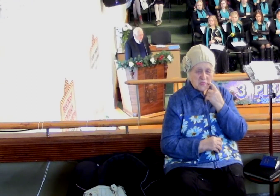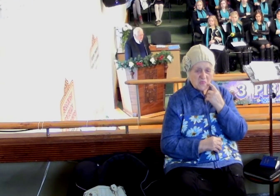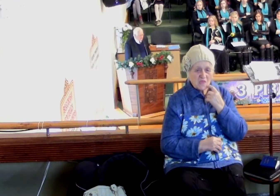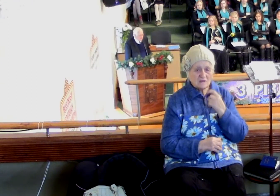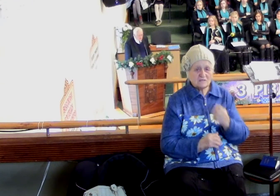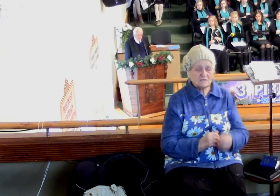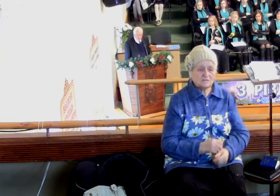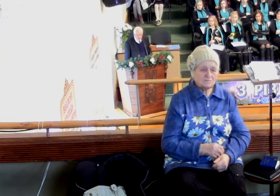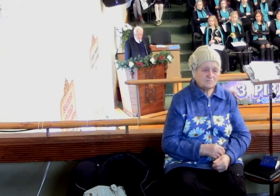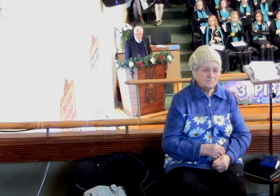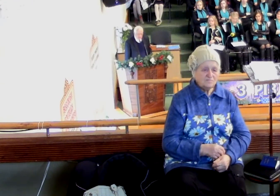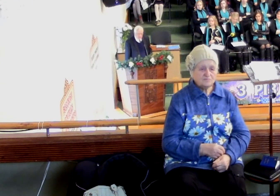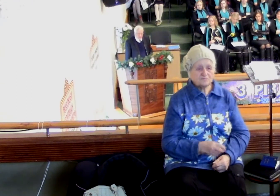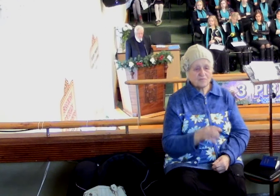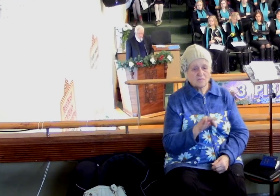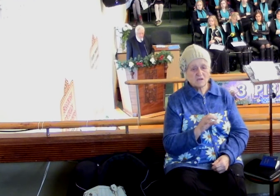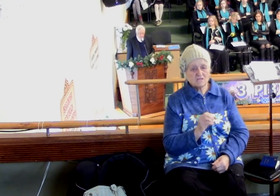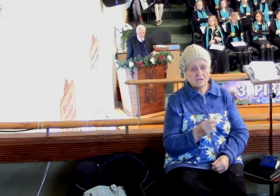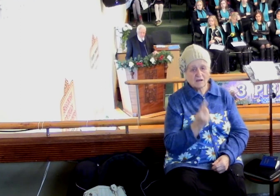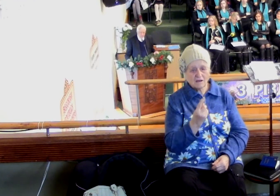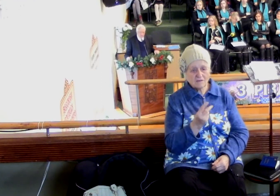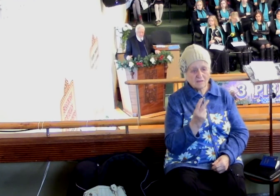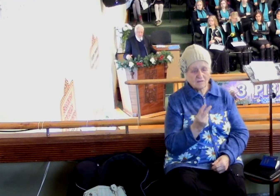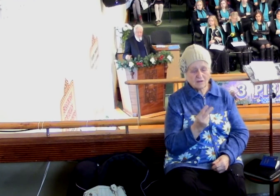Бытие 1.2. Прочитаю.